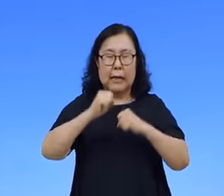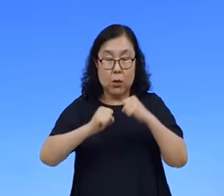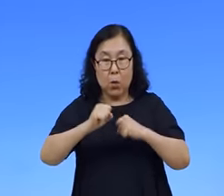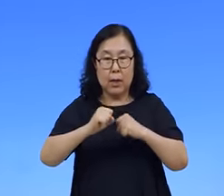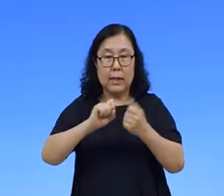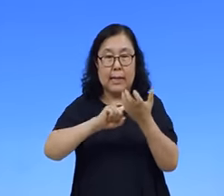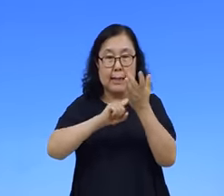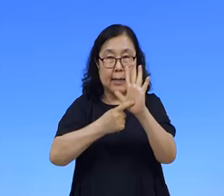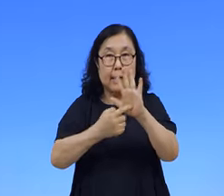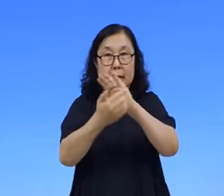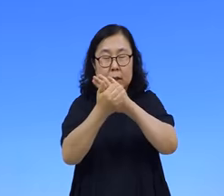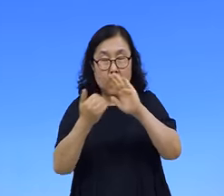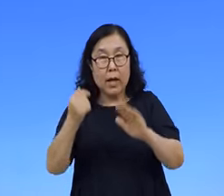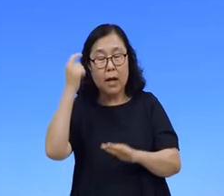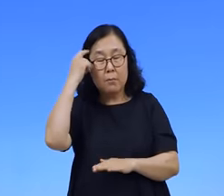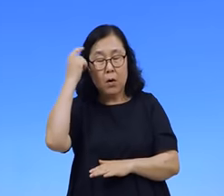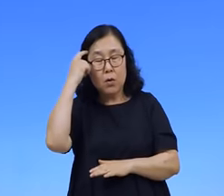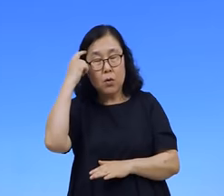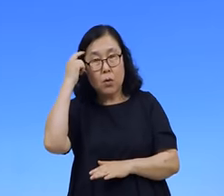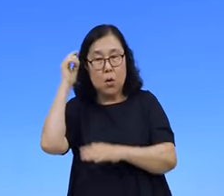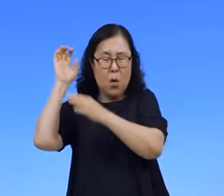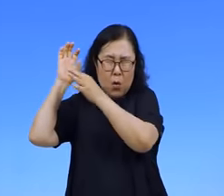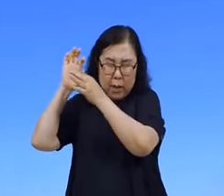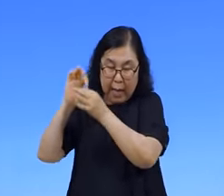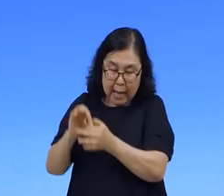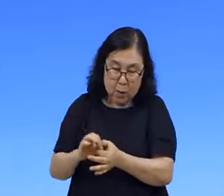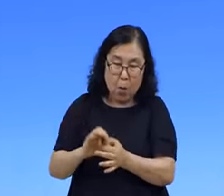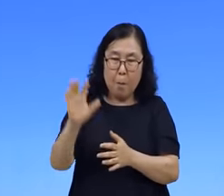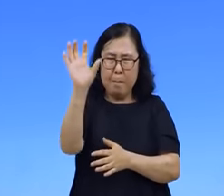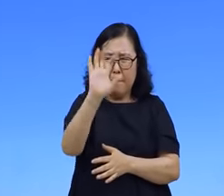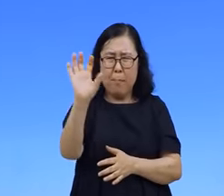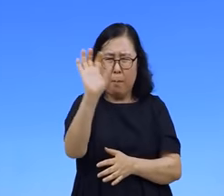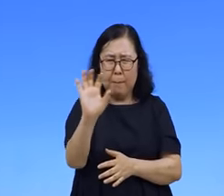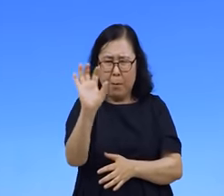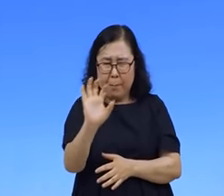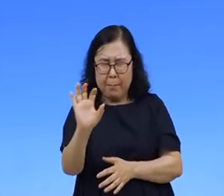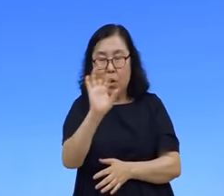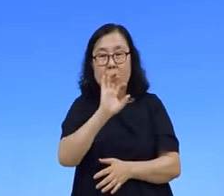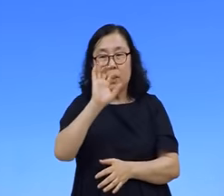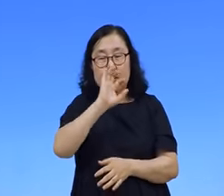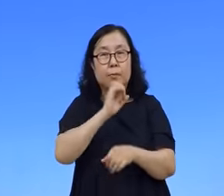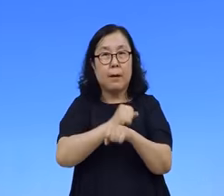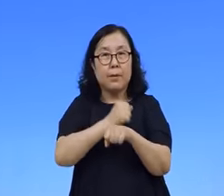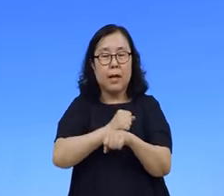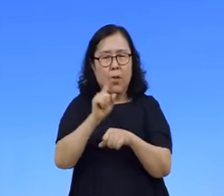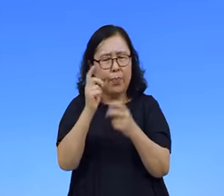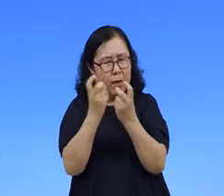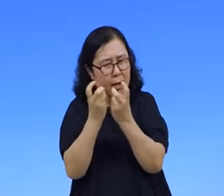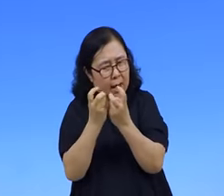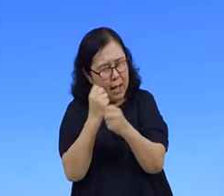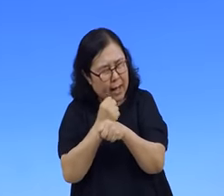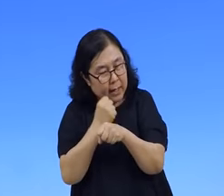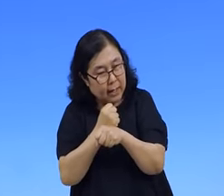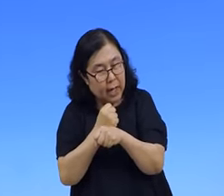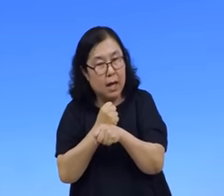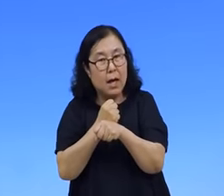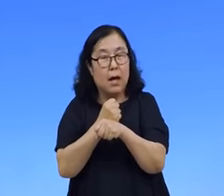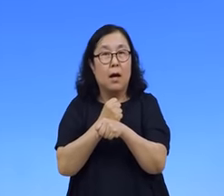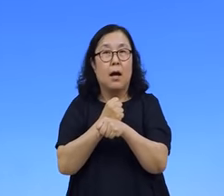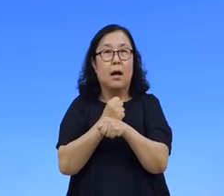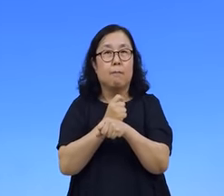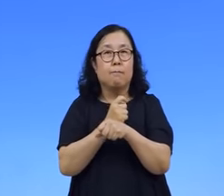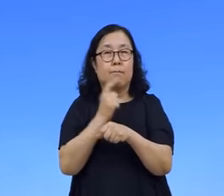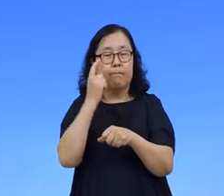이 행동이 나오기 전에 머릿속으로 끊임없는 반복되는 연습이 있다는 거예요. 이렇게 할까? 저렇게 다가갈까?